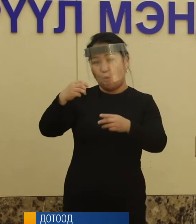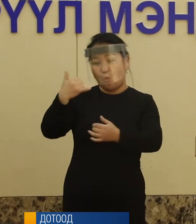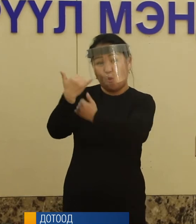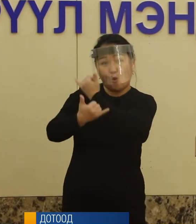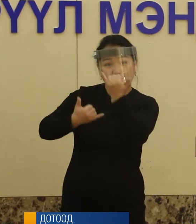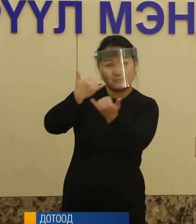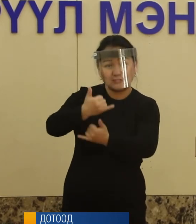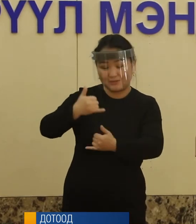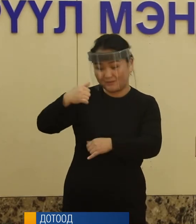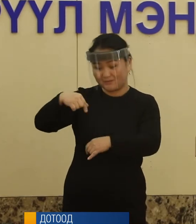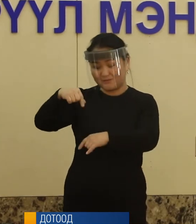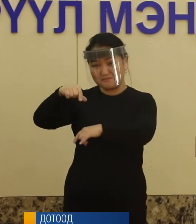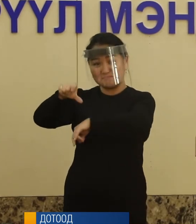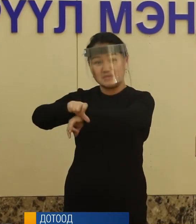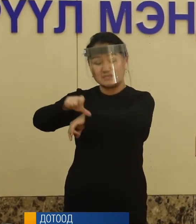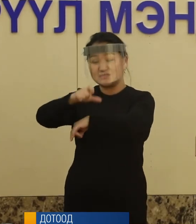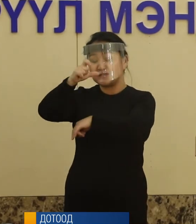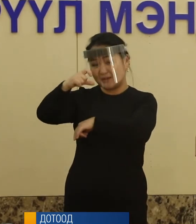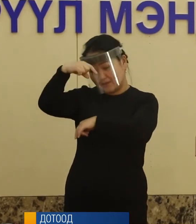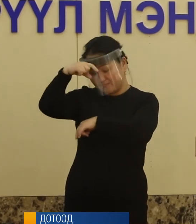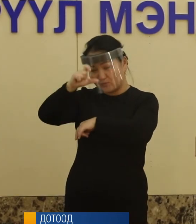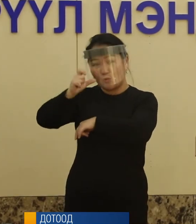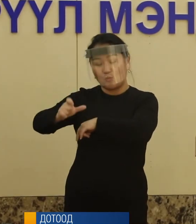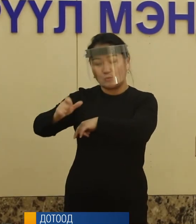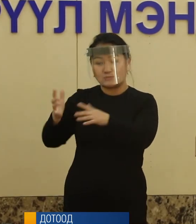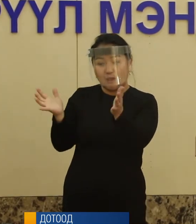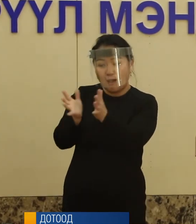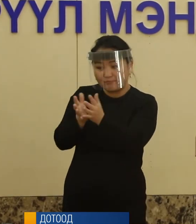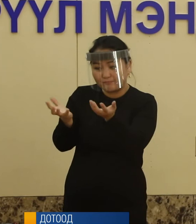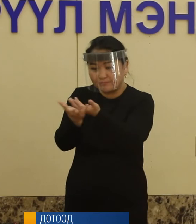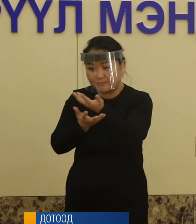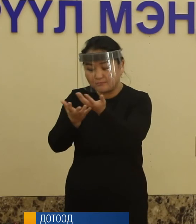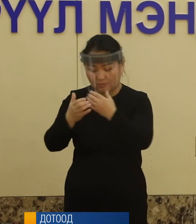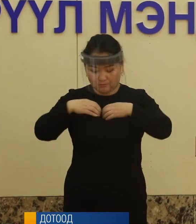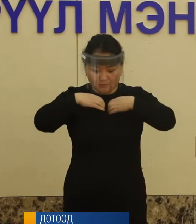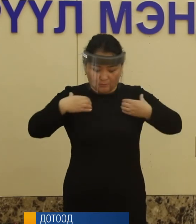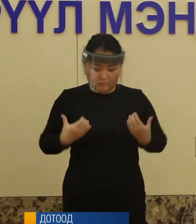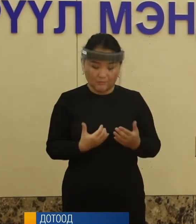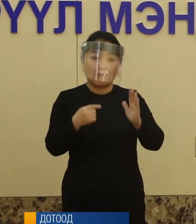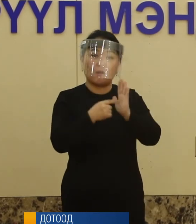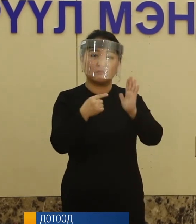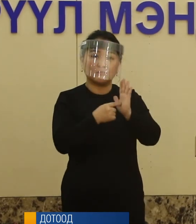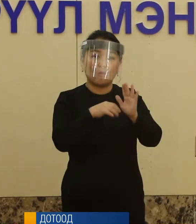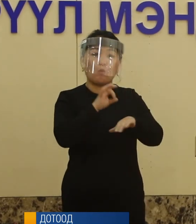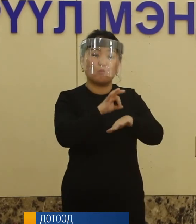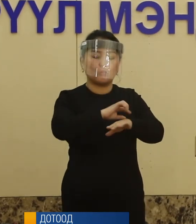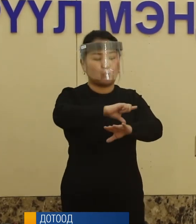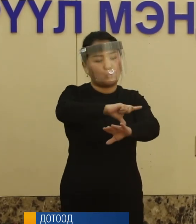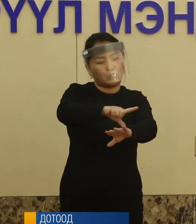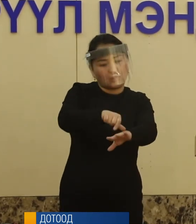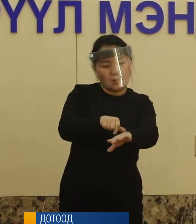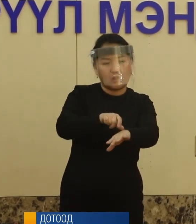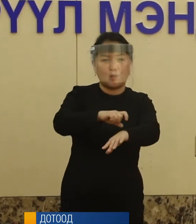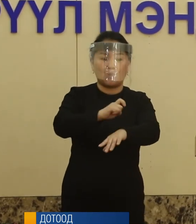юм хамтарсан одоо зөвлөгөөнүүдийг хийгээд уушгины хатгалгаа өвчин удаан хугацаагаар одоо эмчлэгдэж